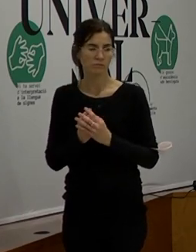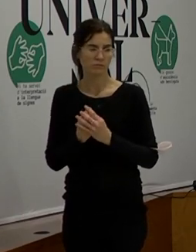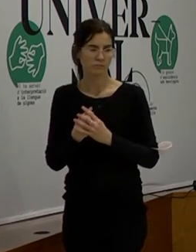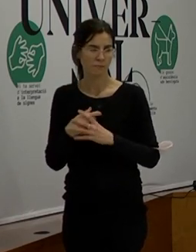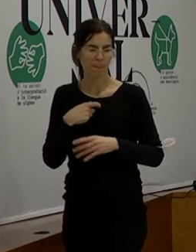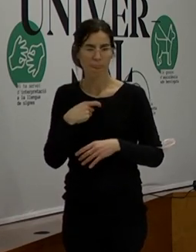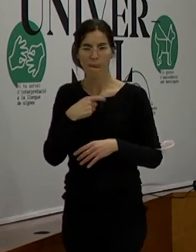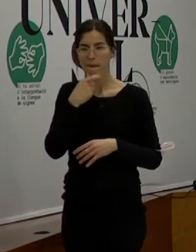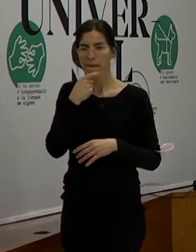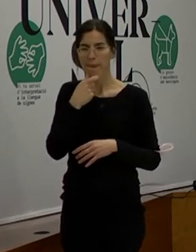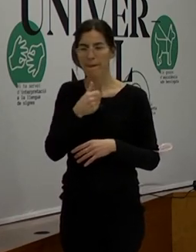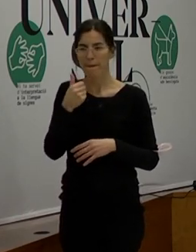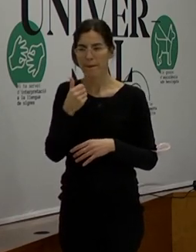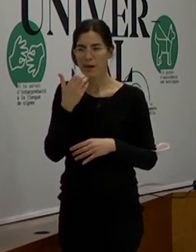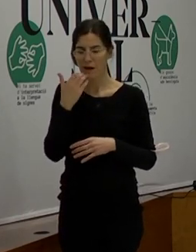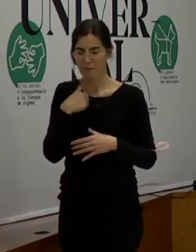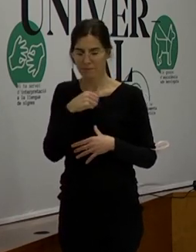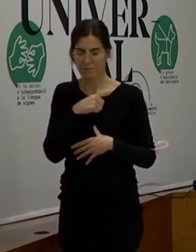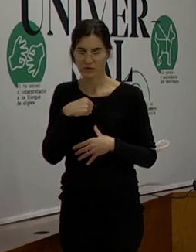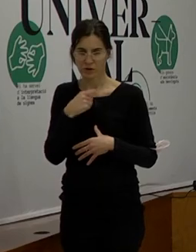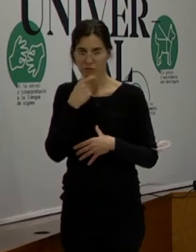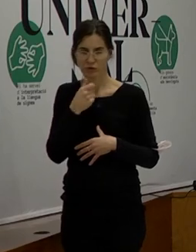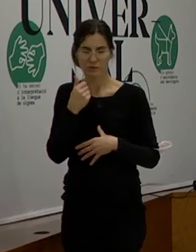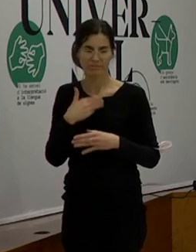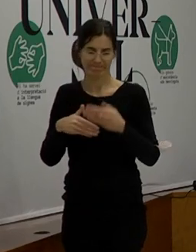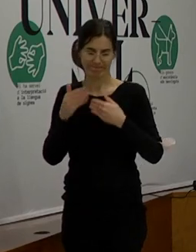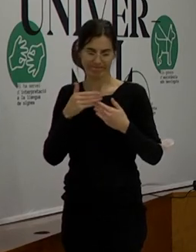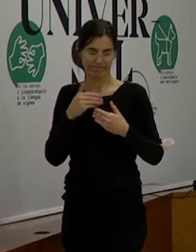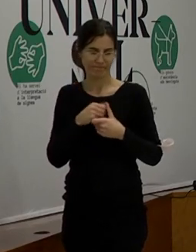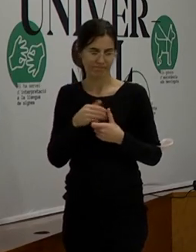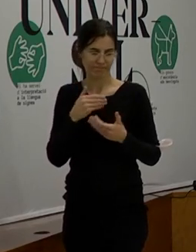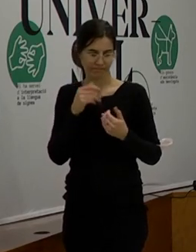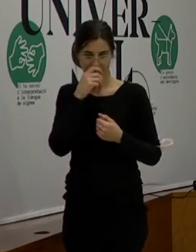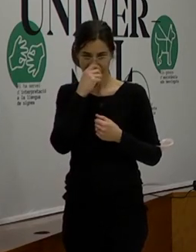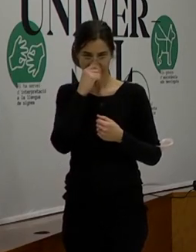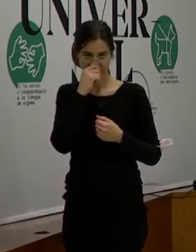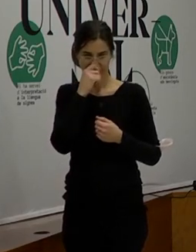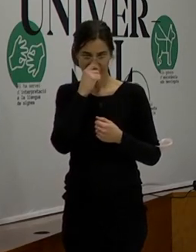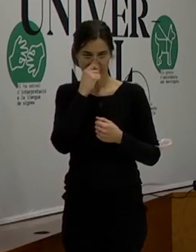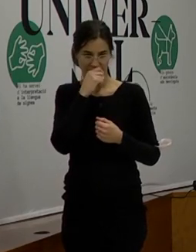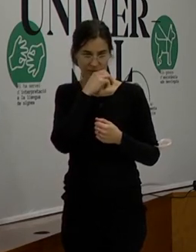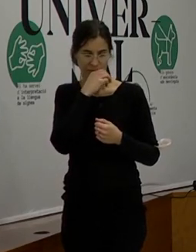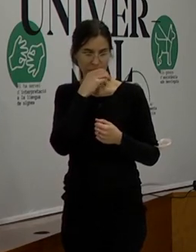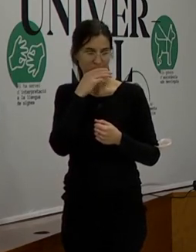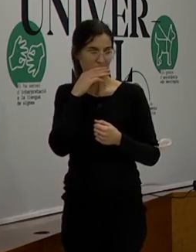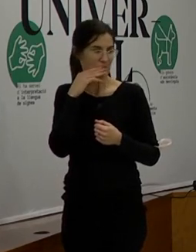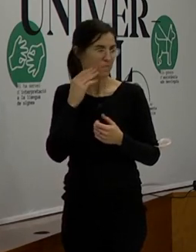M'agrada més a mi, tira atrás. Atrás, esta.